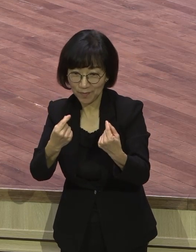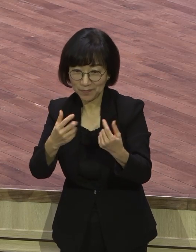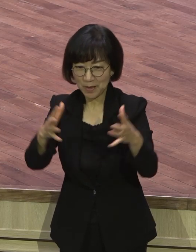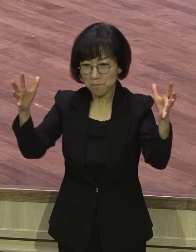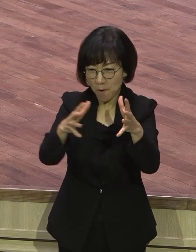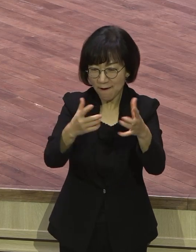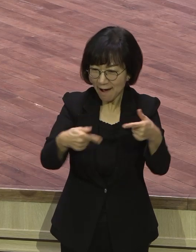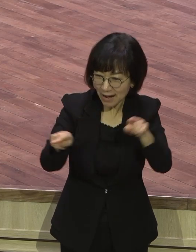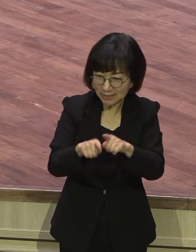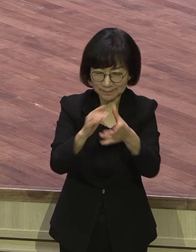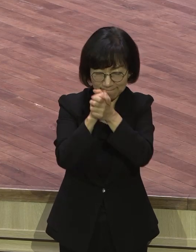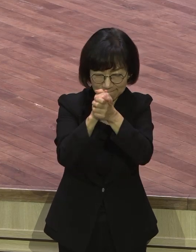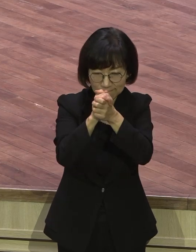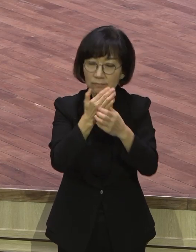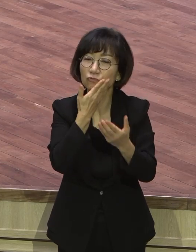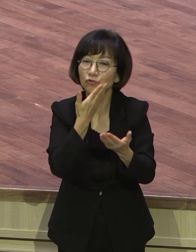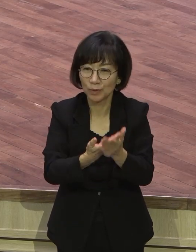함께